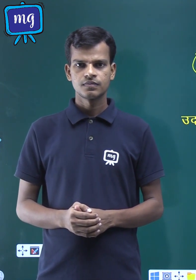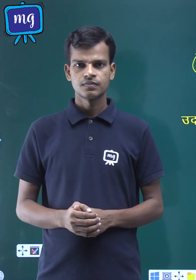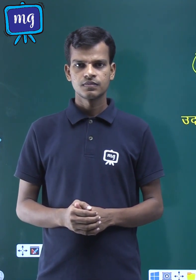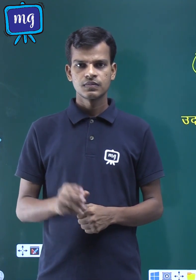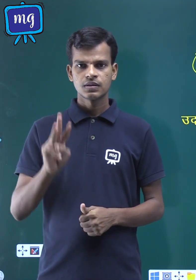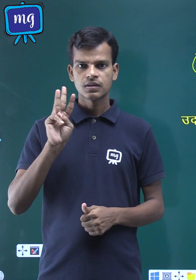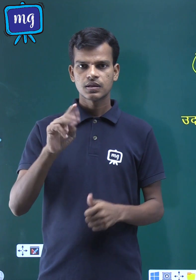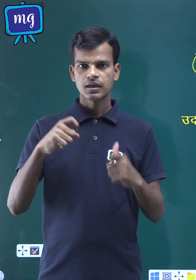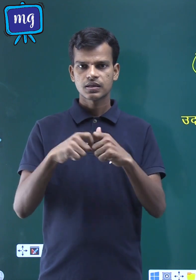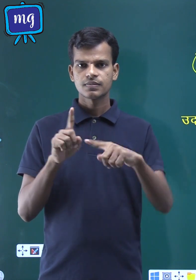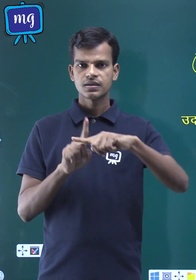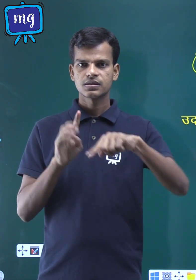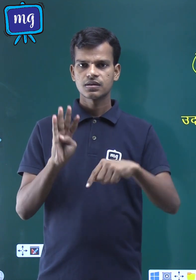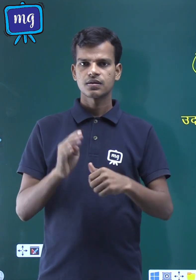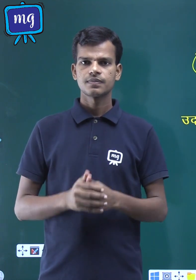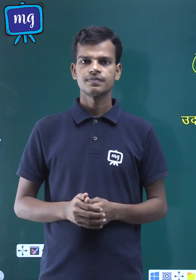थ्री एक्स + 4